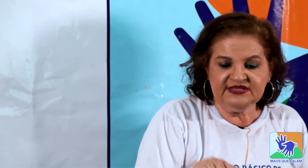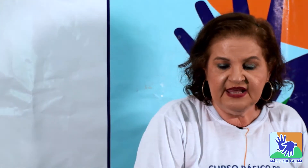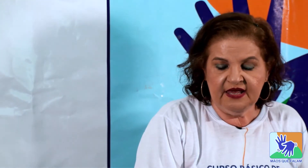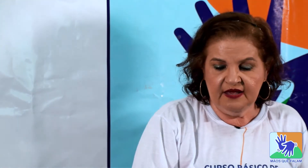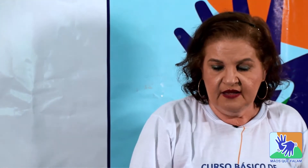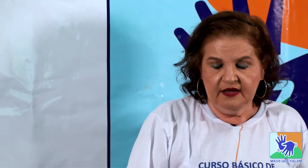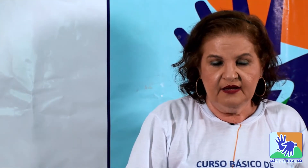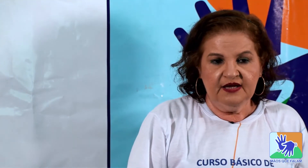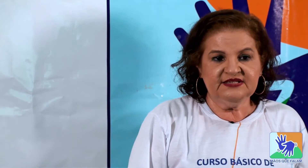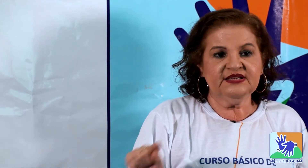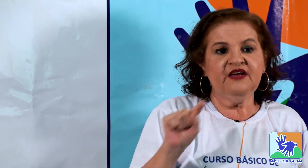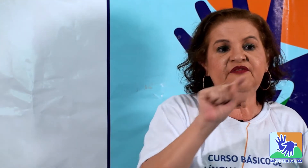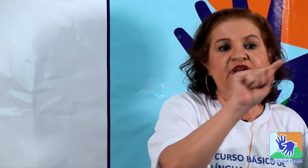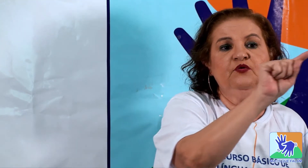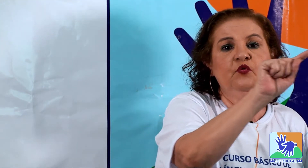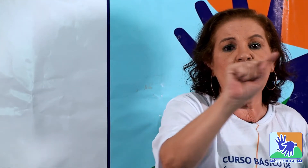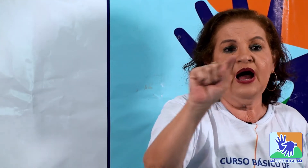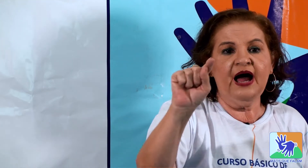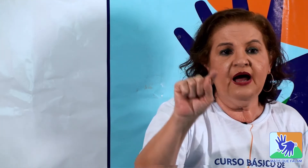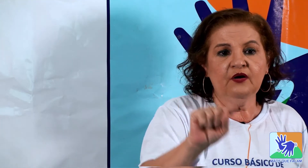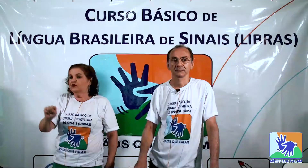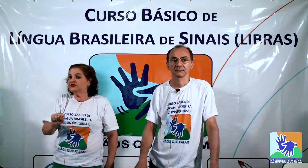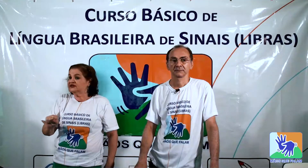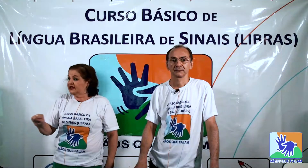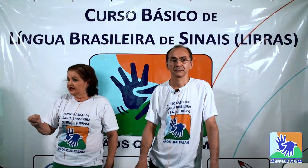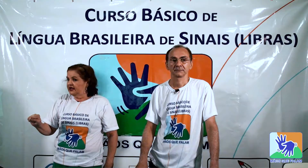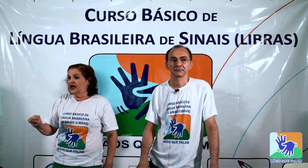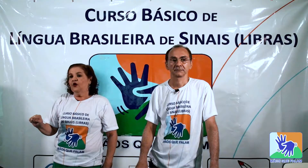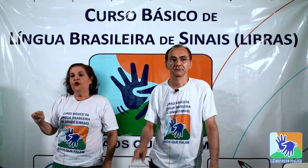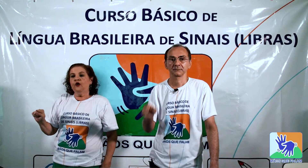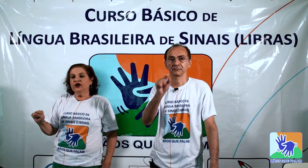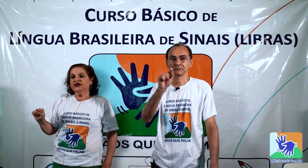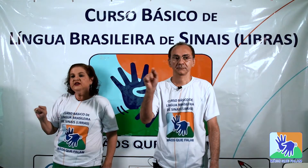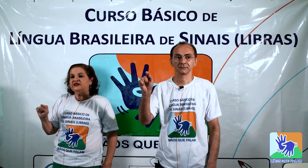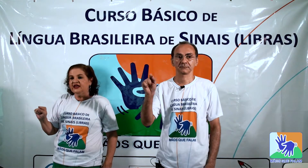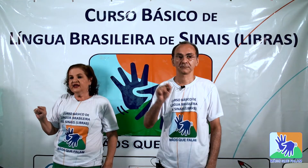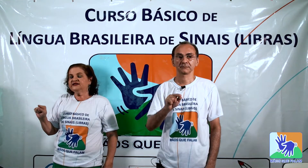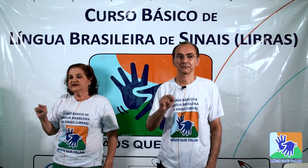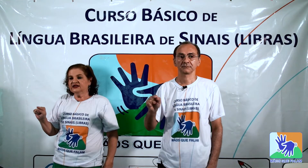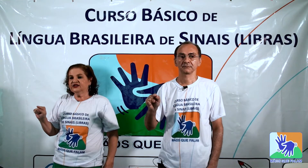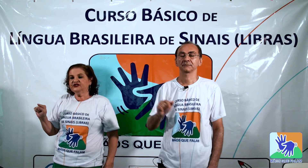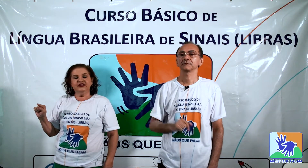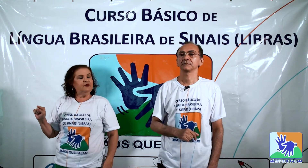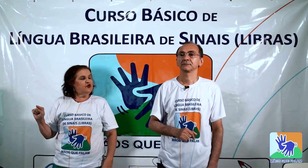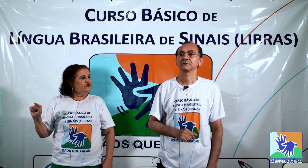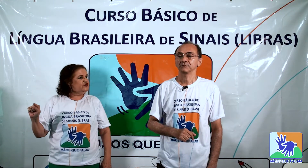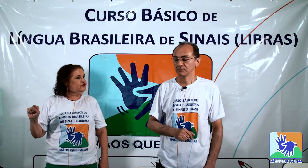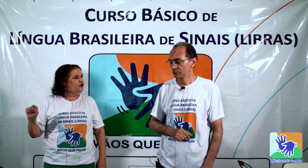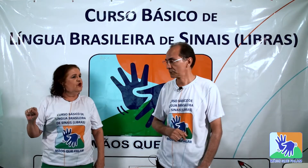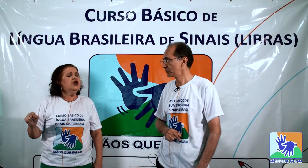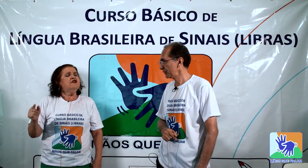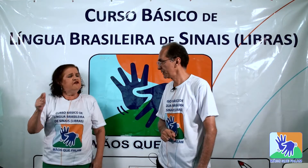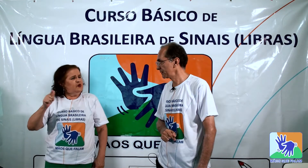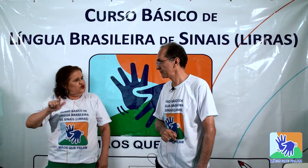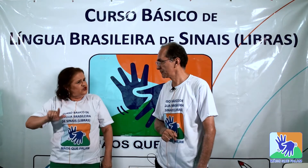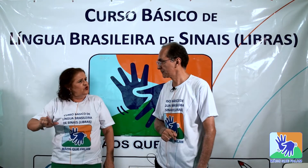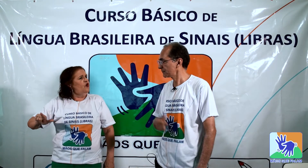Z. Escrevendo no A o Z. Olha que interessante, né, professor? Vamos de